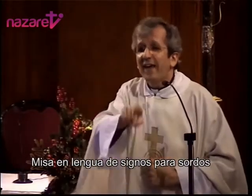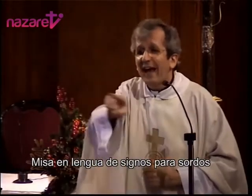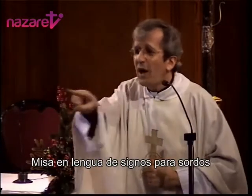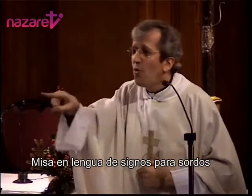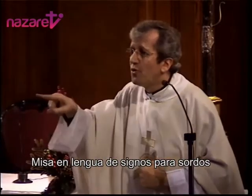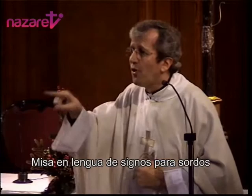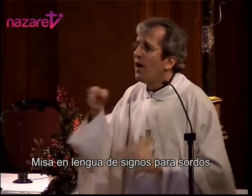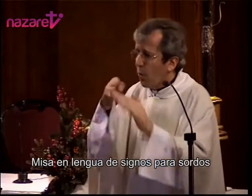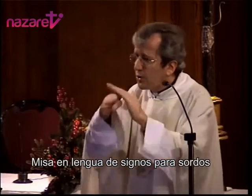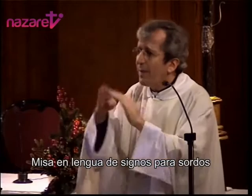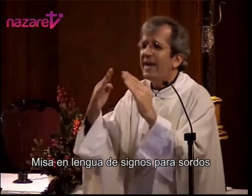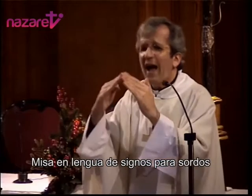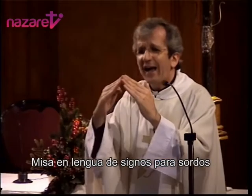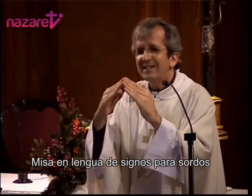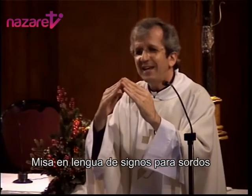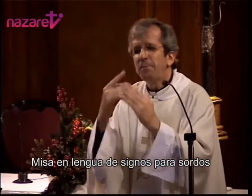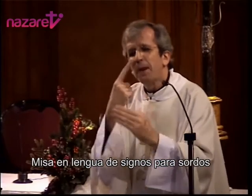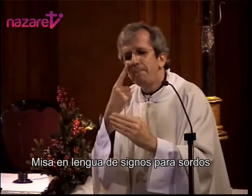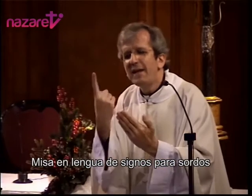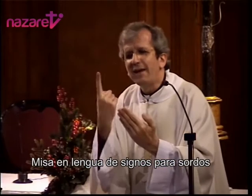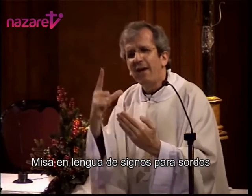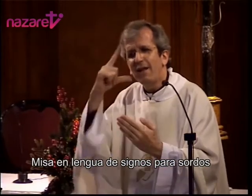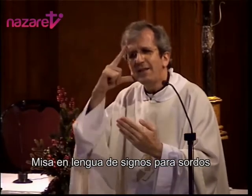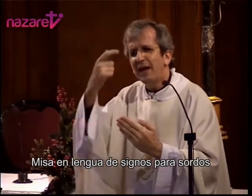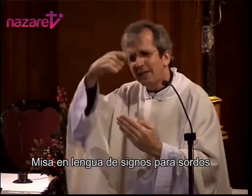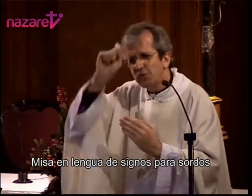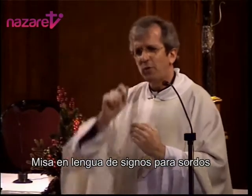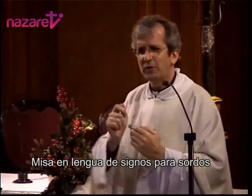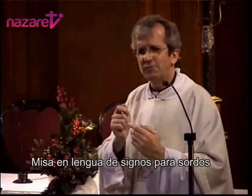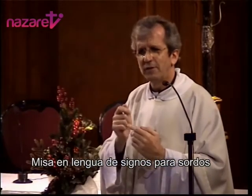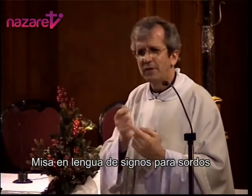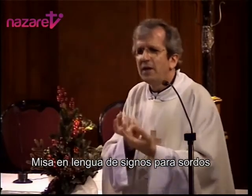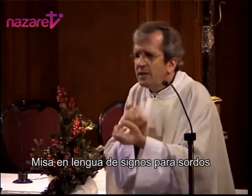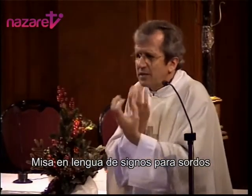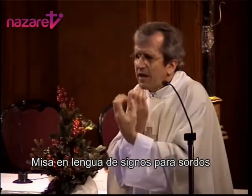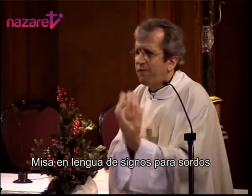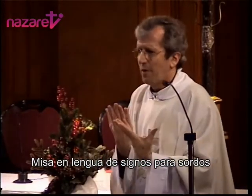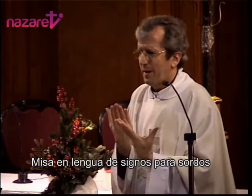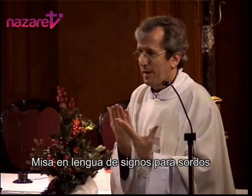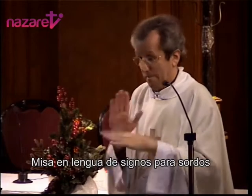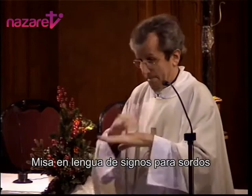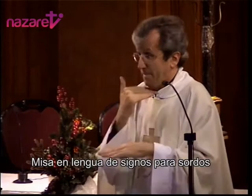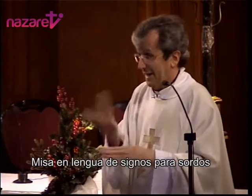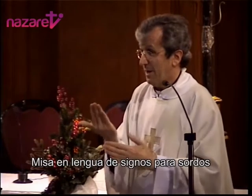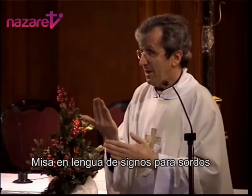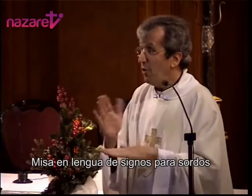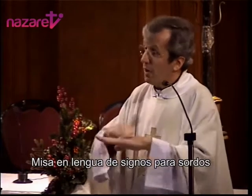cada uno, cuando vaya a casa, mire el día de su bautismo, se informe para saberlo y